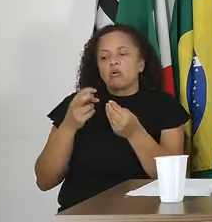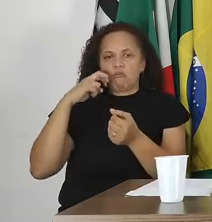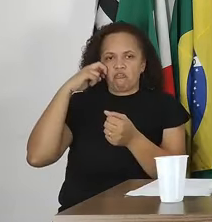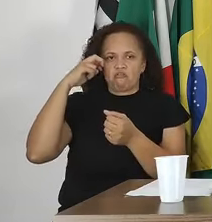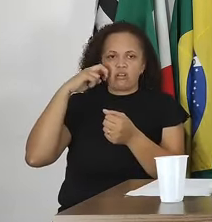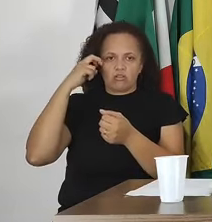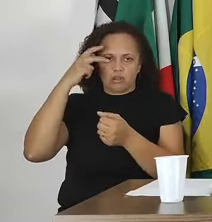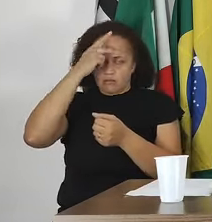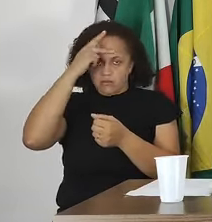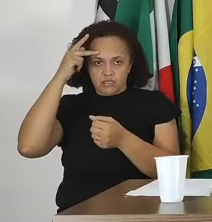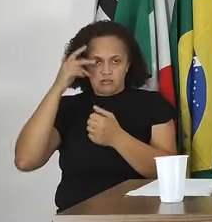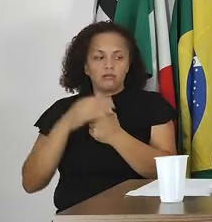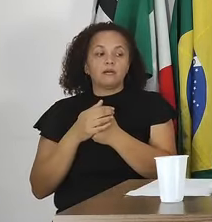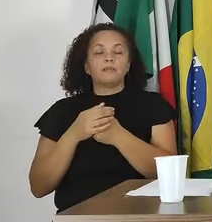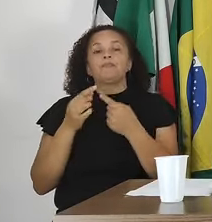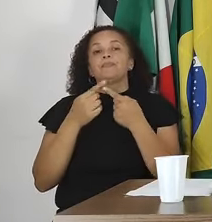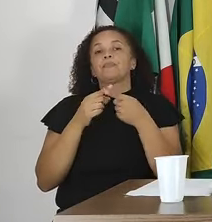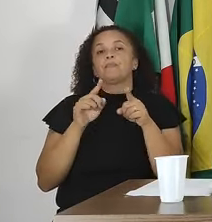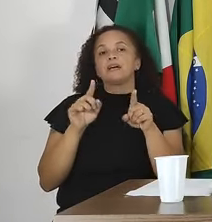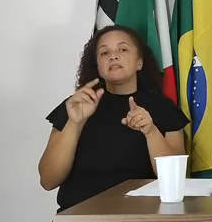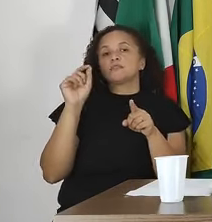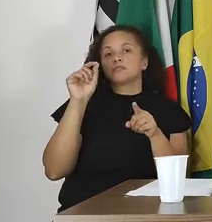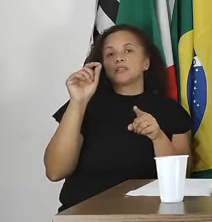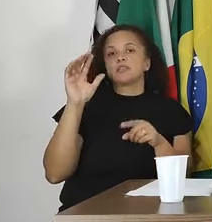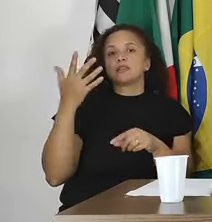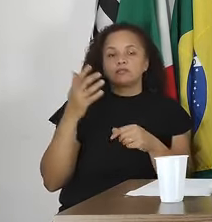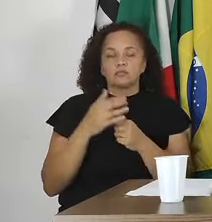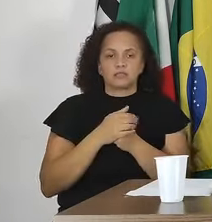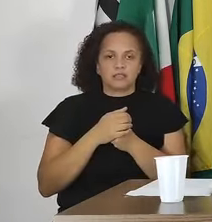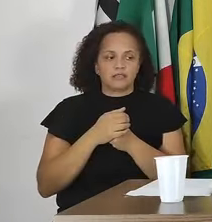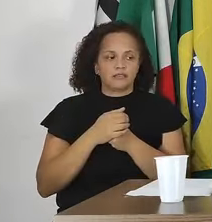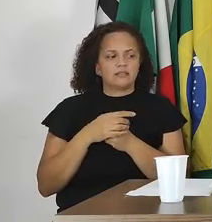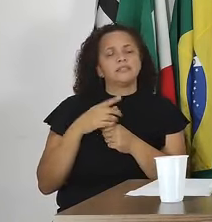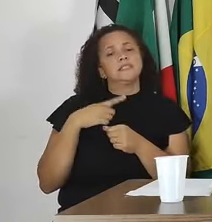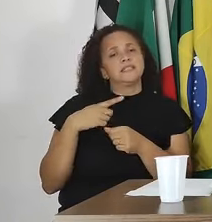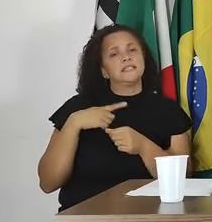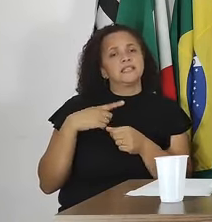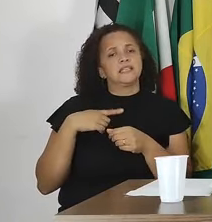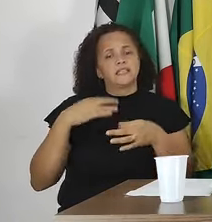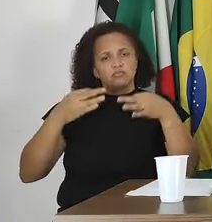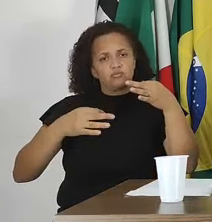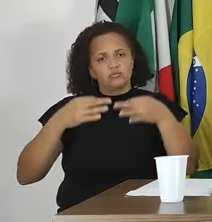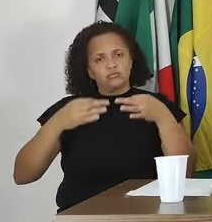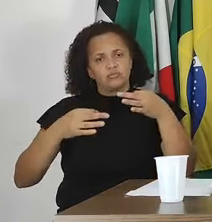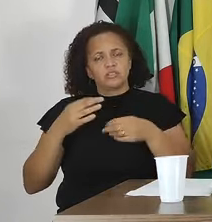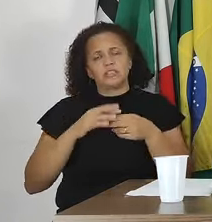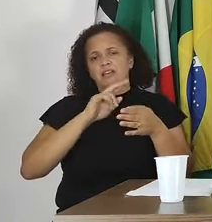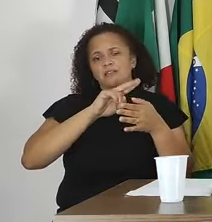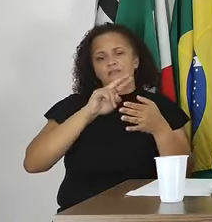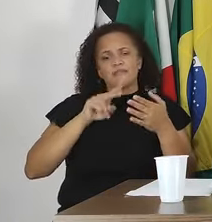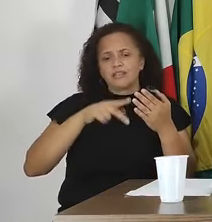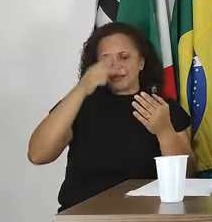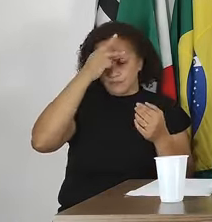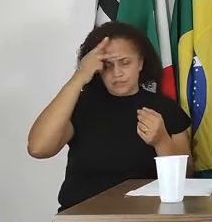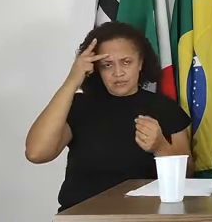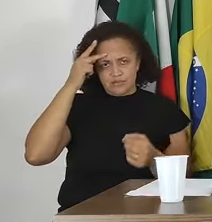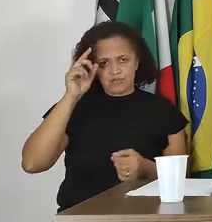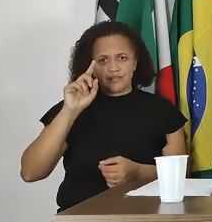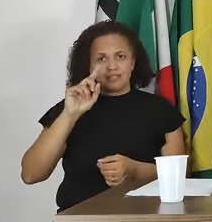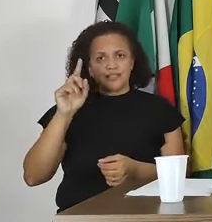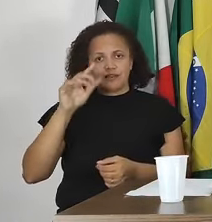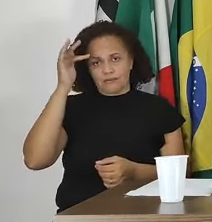irmãos. Mas o irmão vai a juízo com o irmão, e isso perante infiéis. Na verdade,